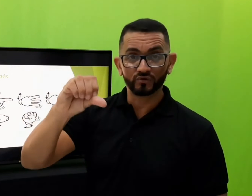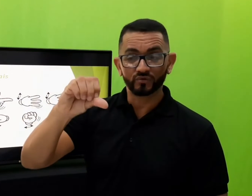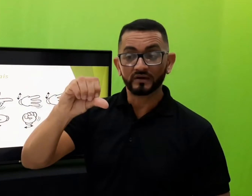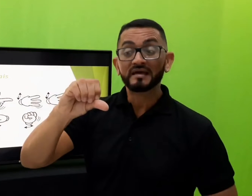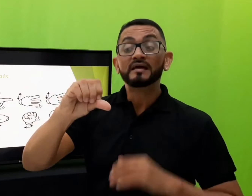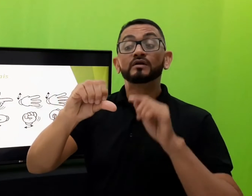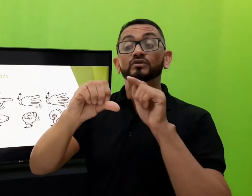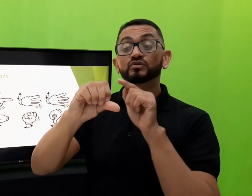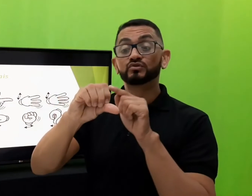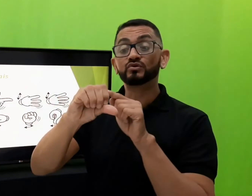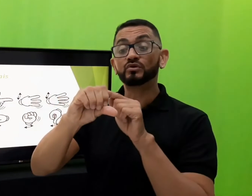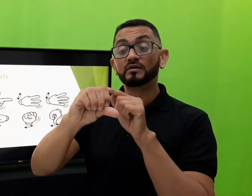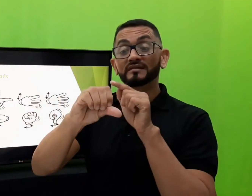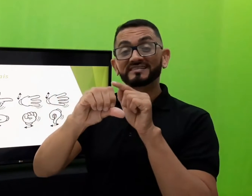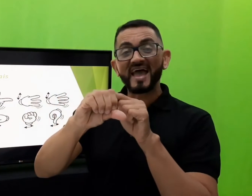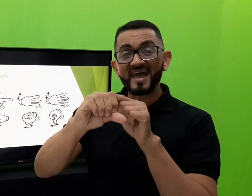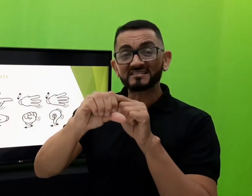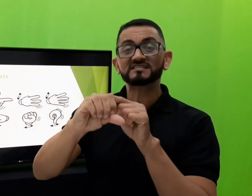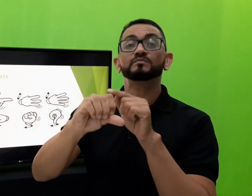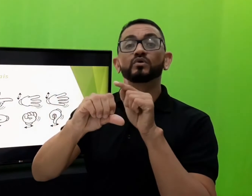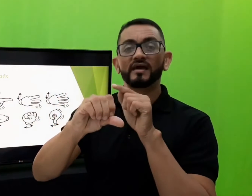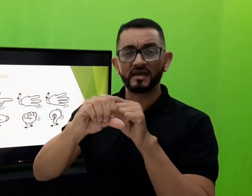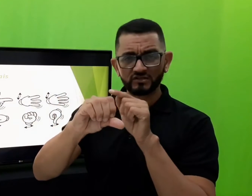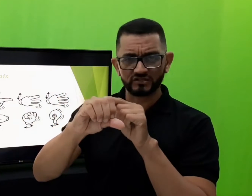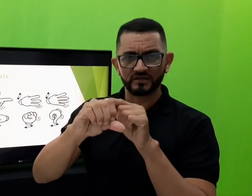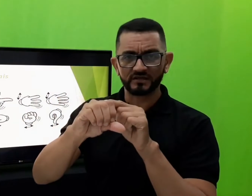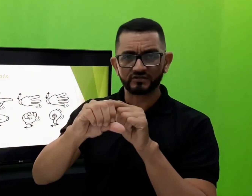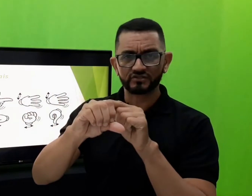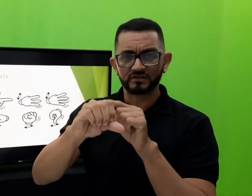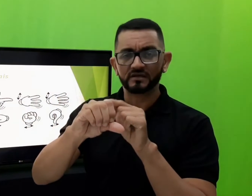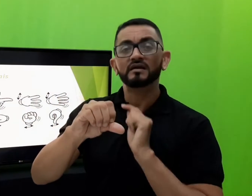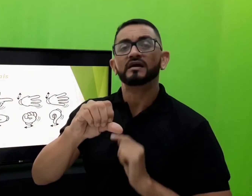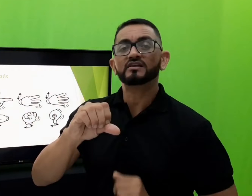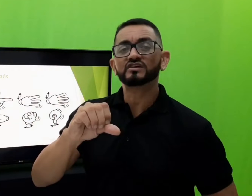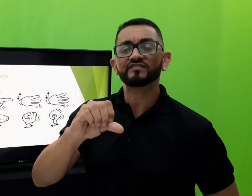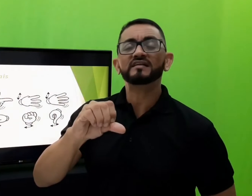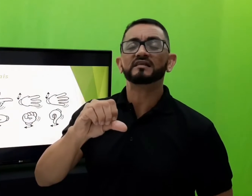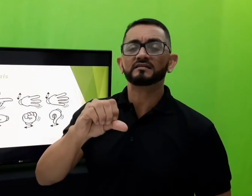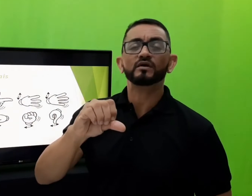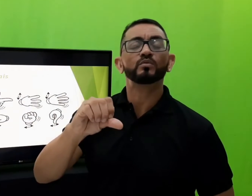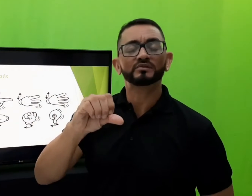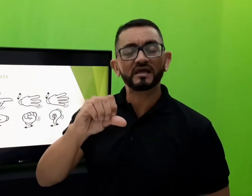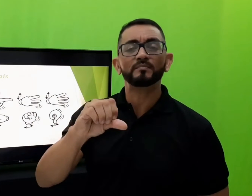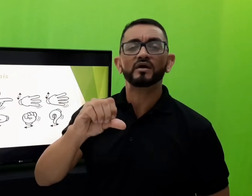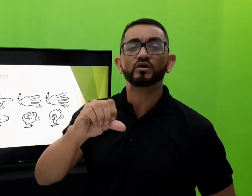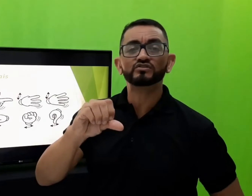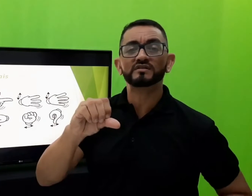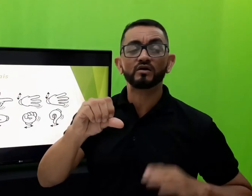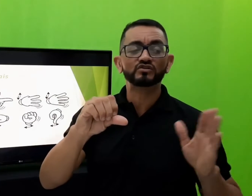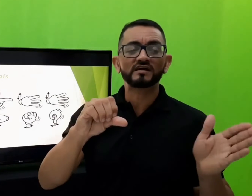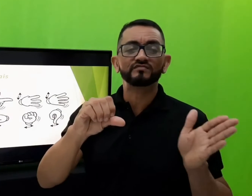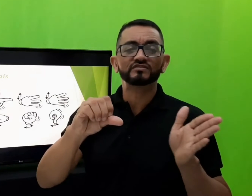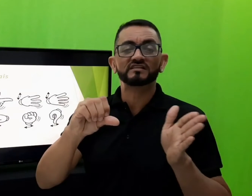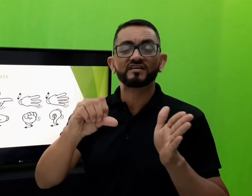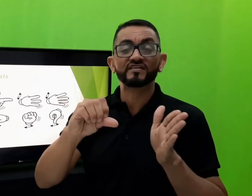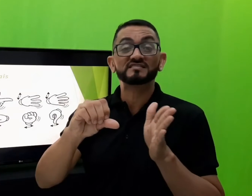nono. Do 10º em diante, ele já vai entender como também ordinal, já que você está fazendo